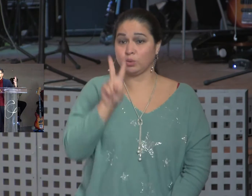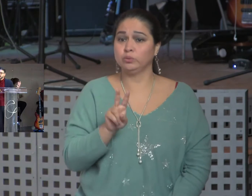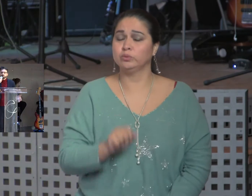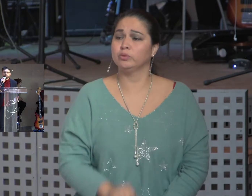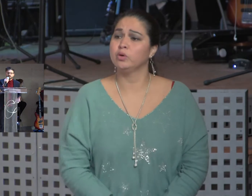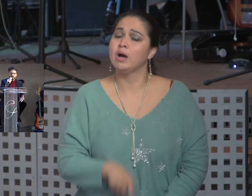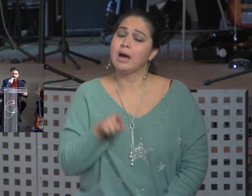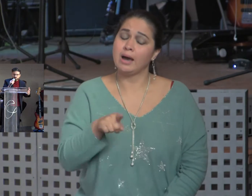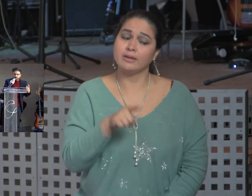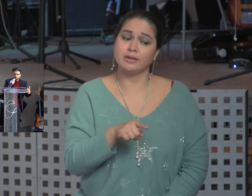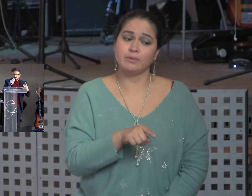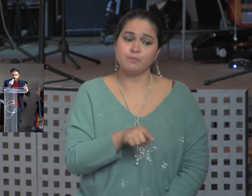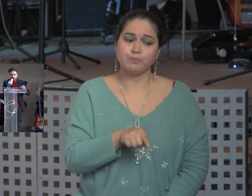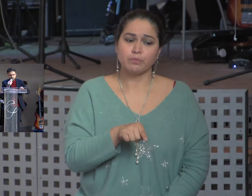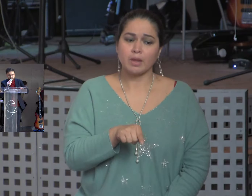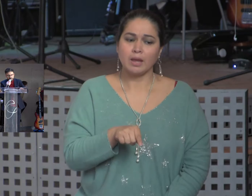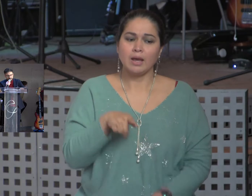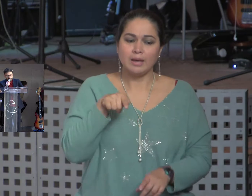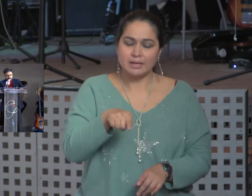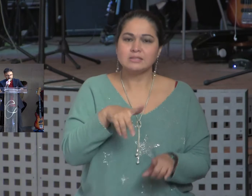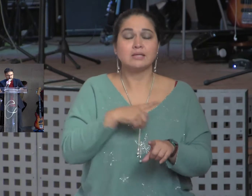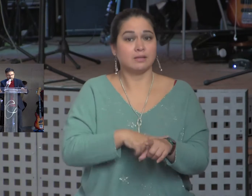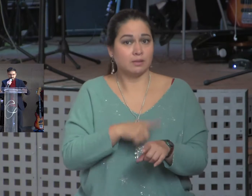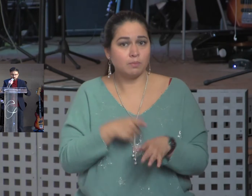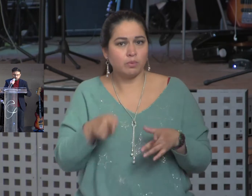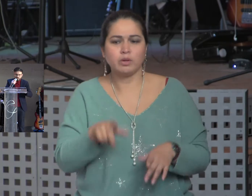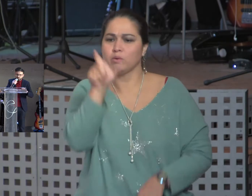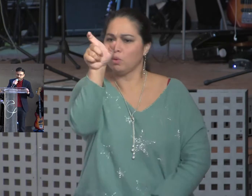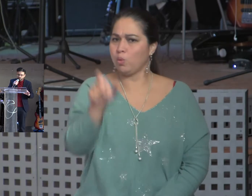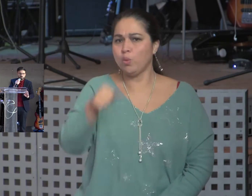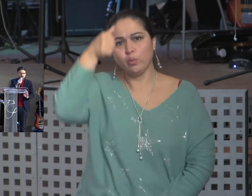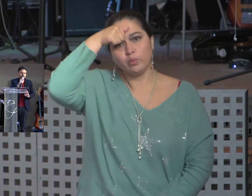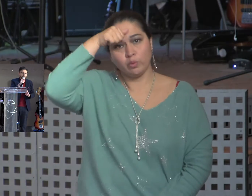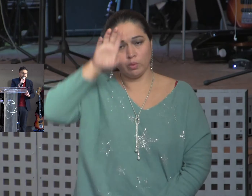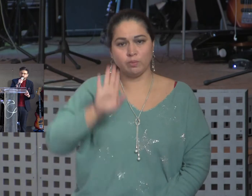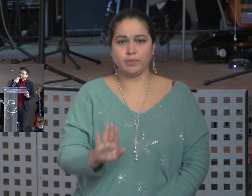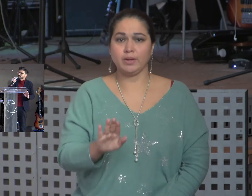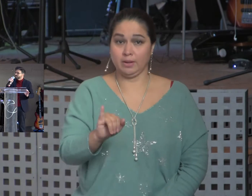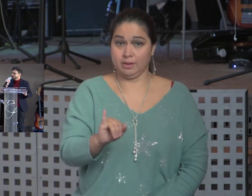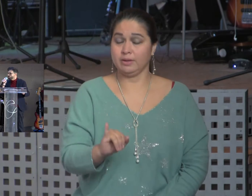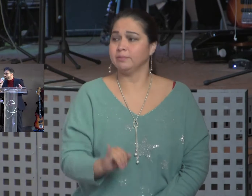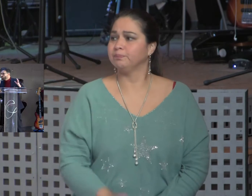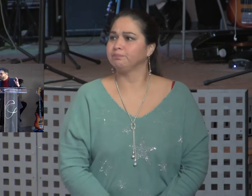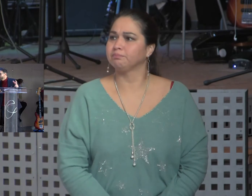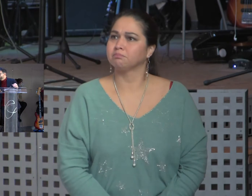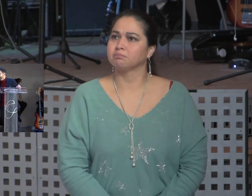Y en esa época había un hombre, estamos hablando del